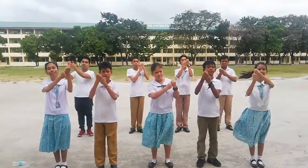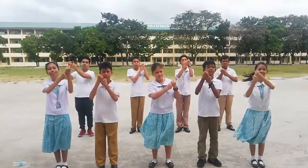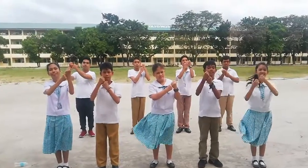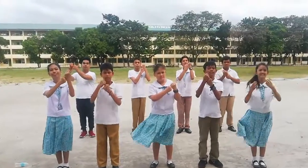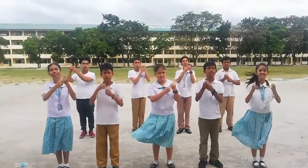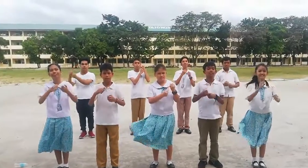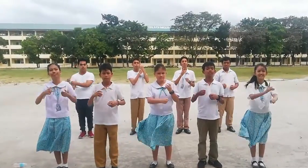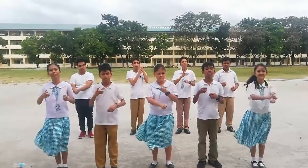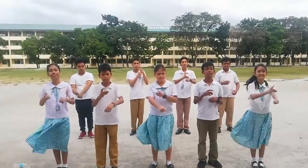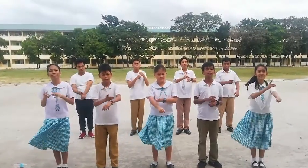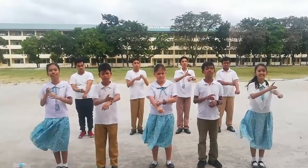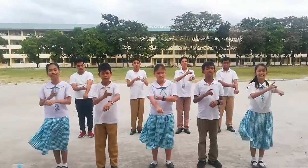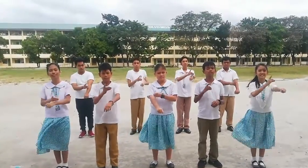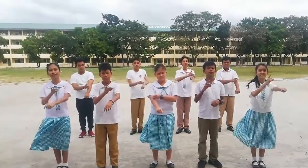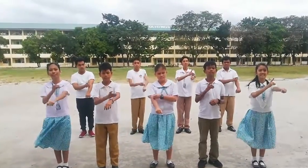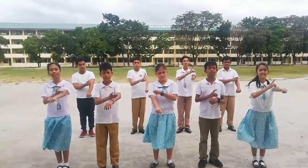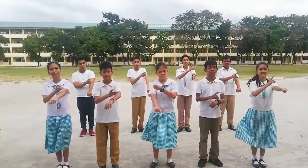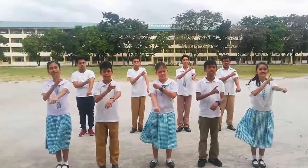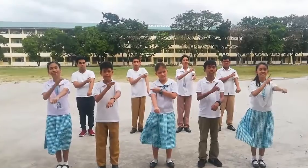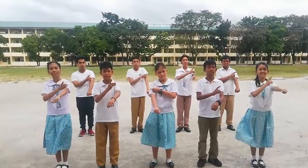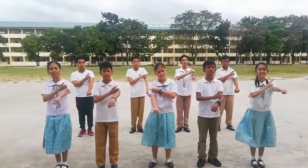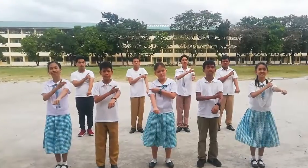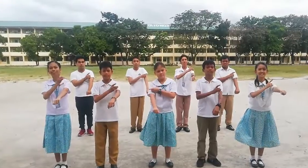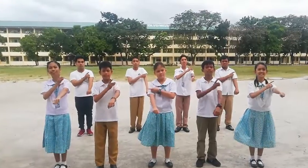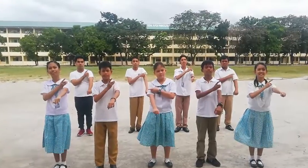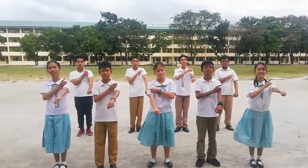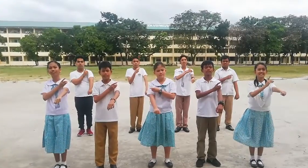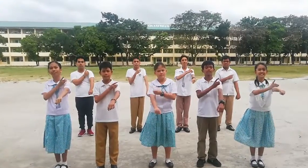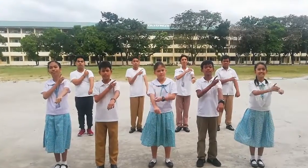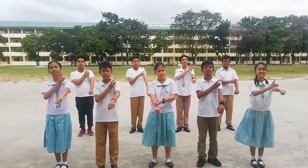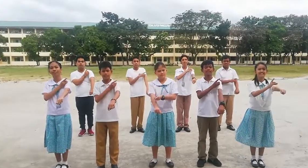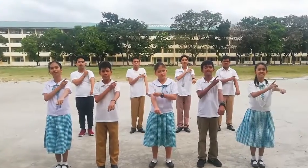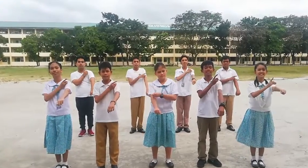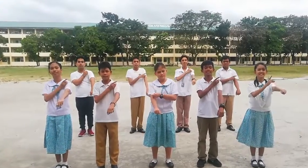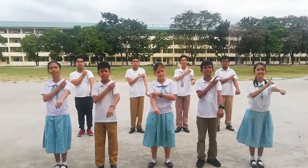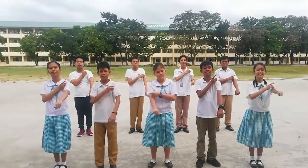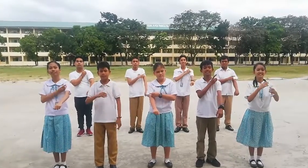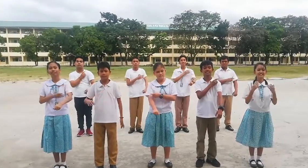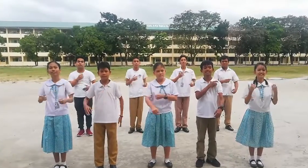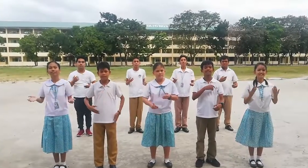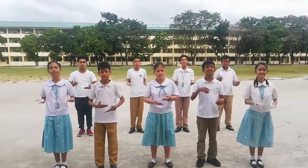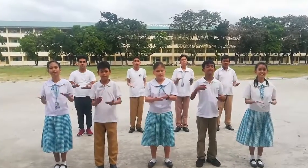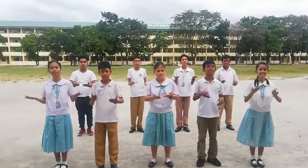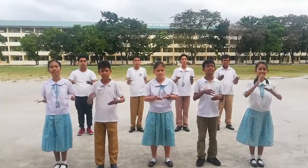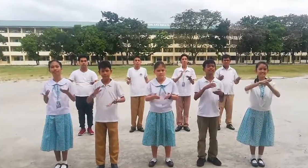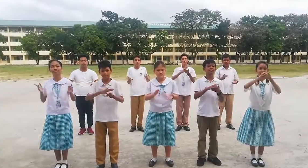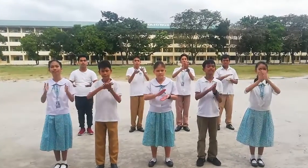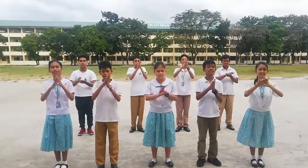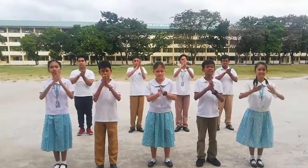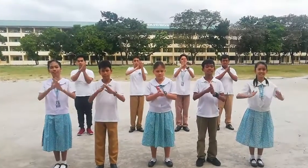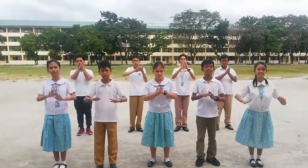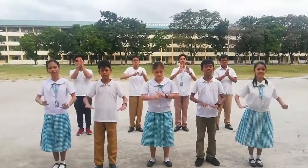kaung laran Ito'y payapa